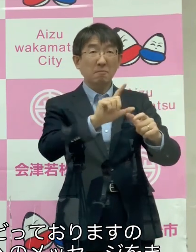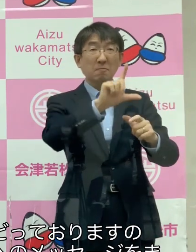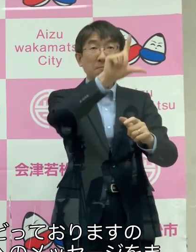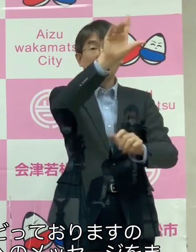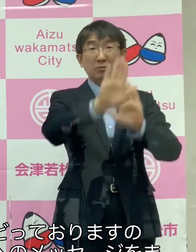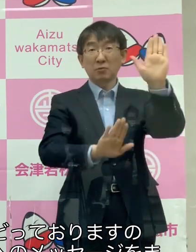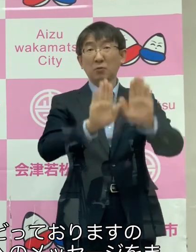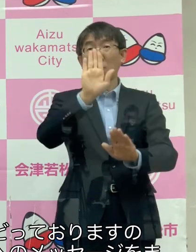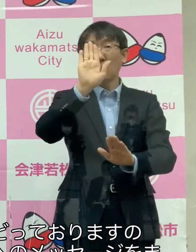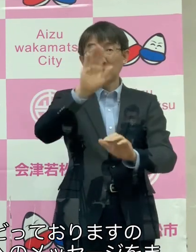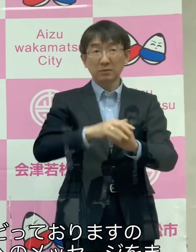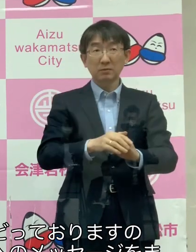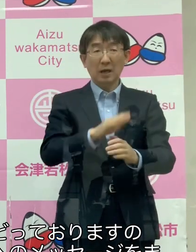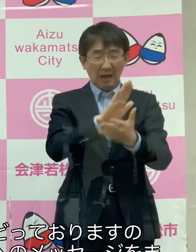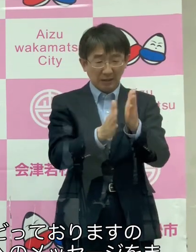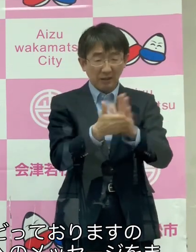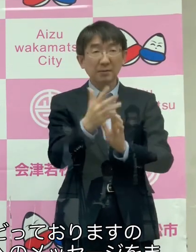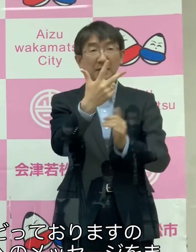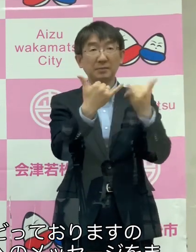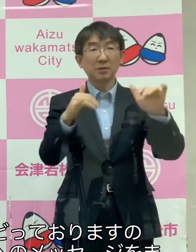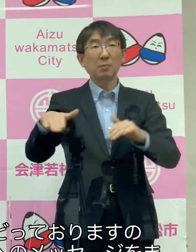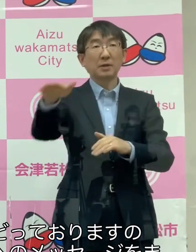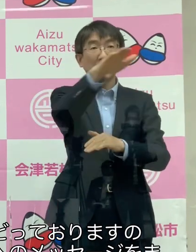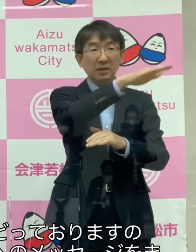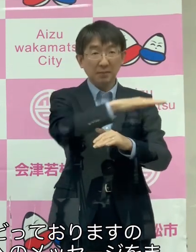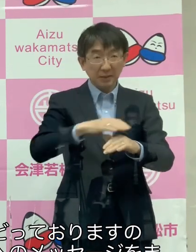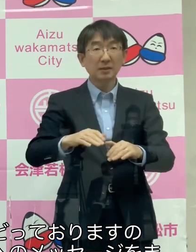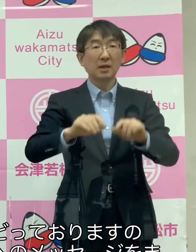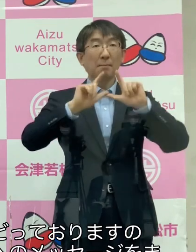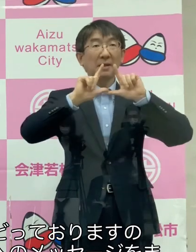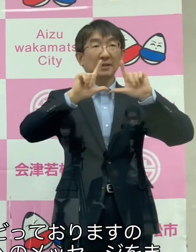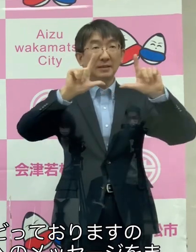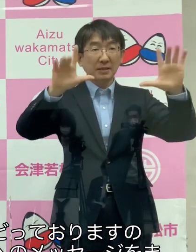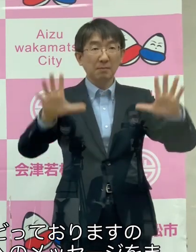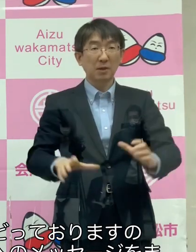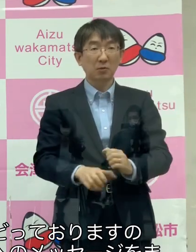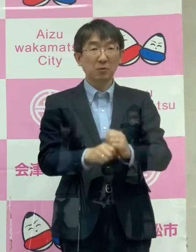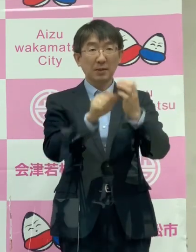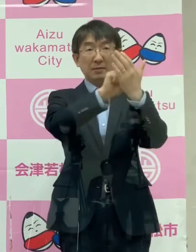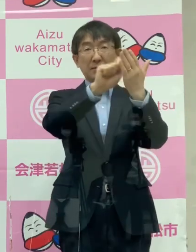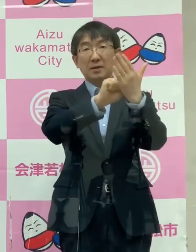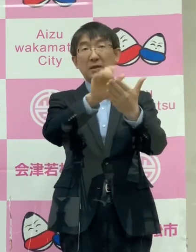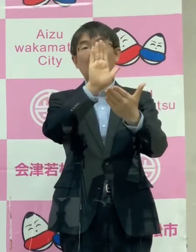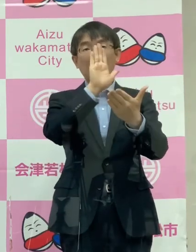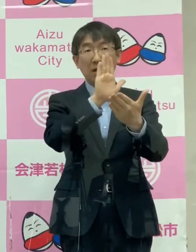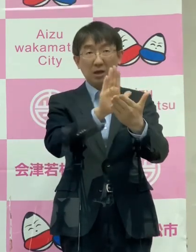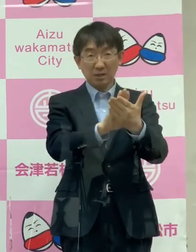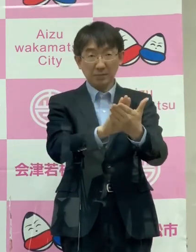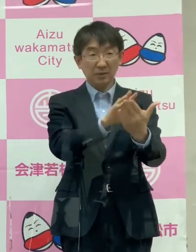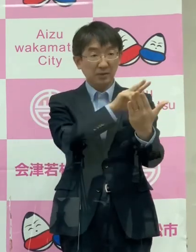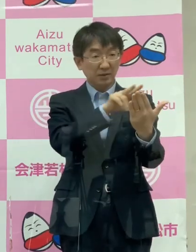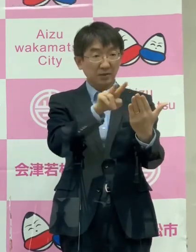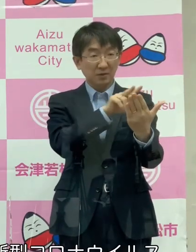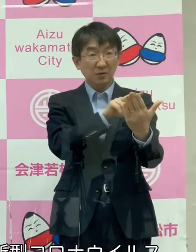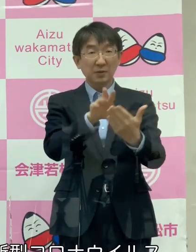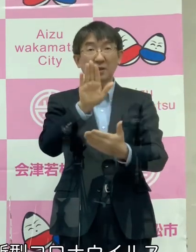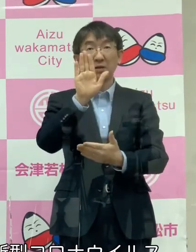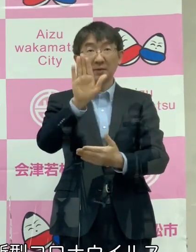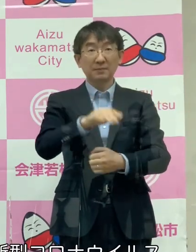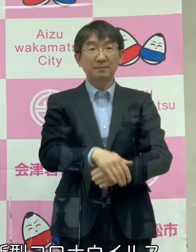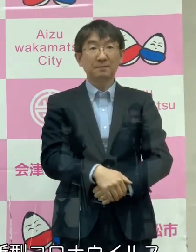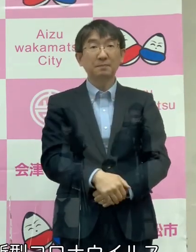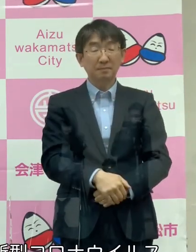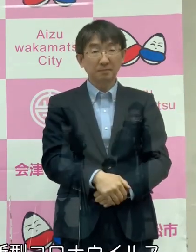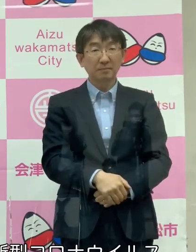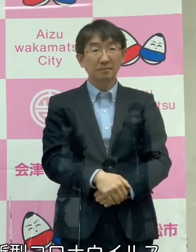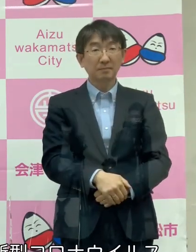増加の一途をたどっておりまして、改めて市民の皆様へのメッセージをまとめさせていただきました。読み上げさせていただきます。